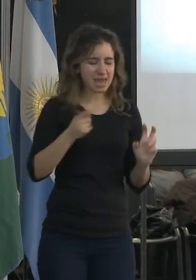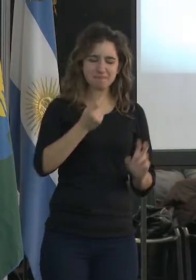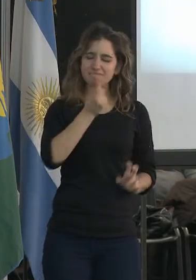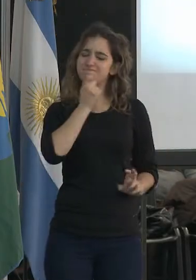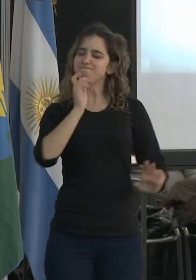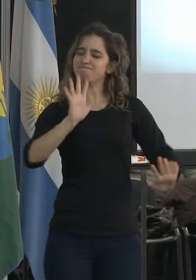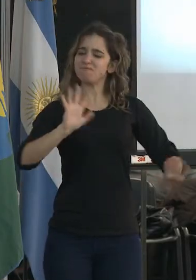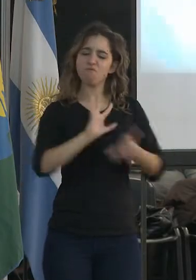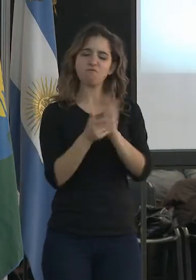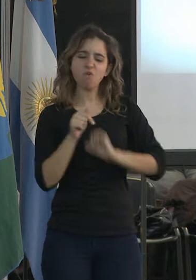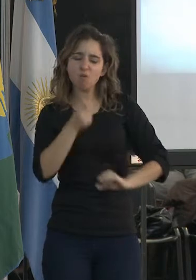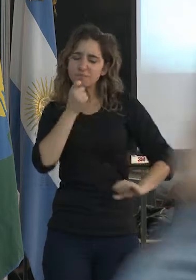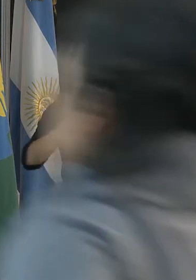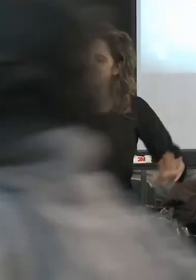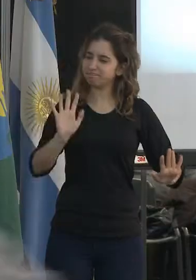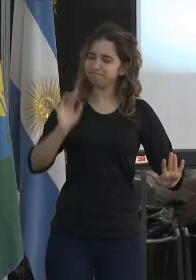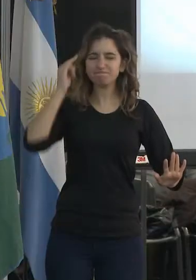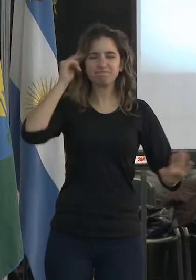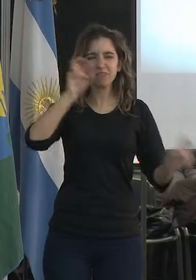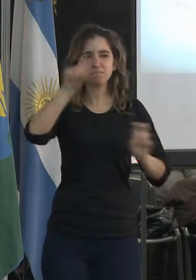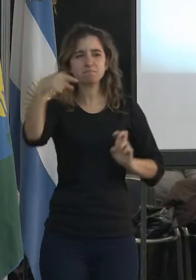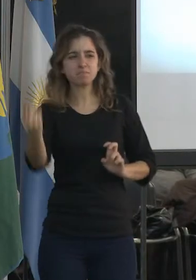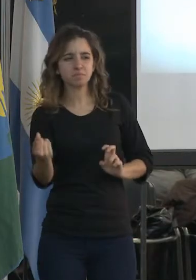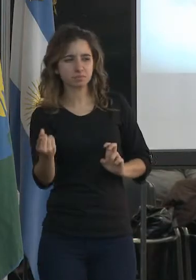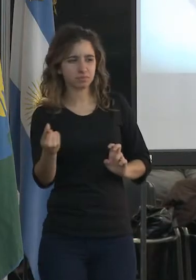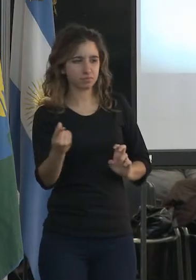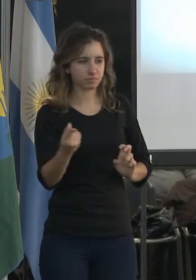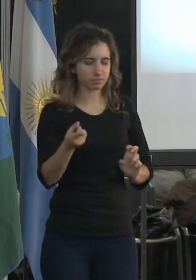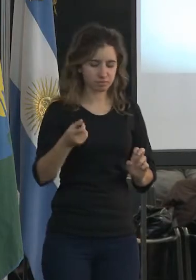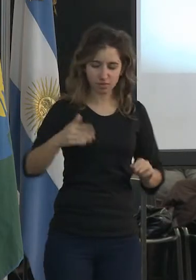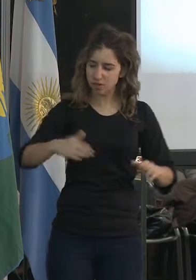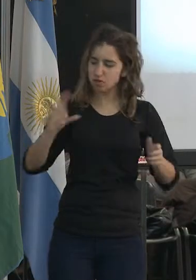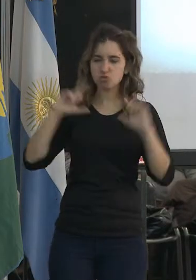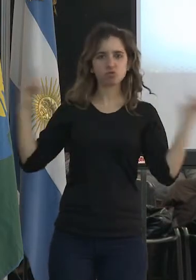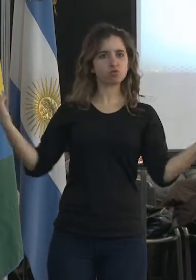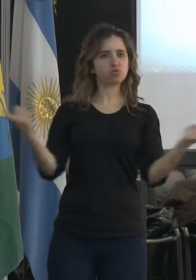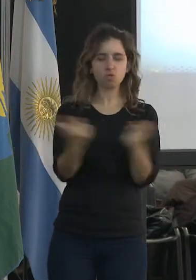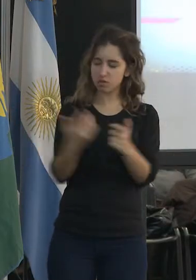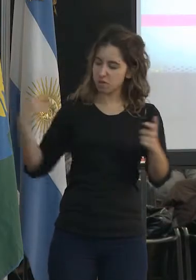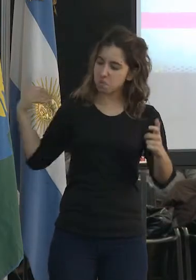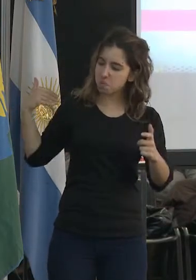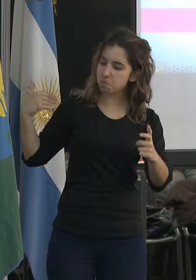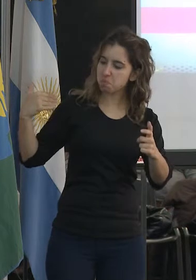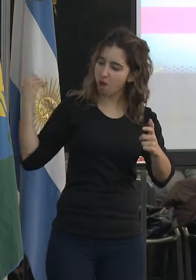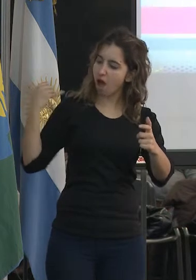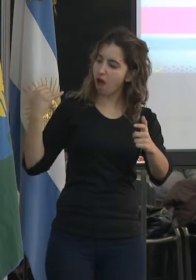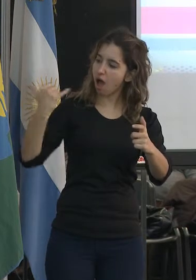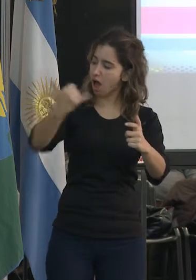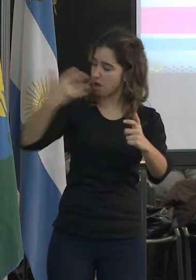hablar en esos términos. Sí me gusta hablar en términos de que existe un espectro real que se fue dando a lo largo de tantos años.